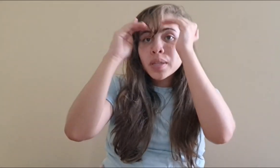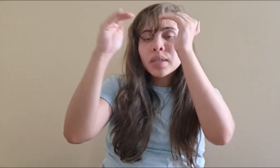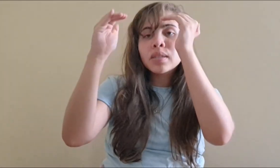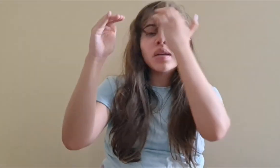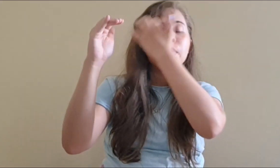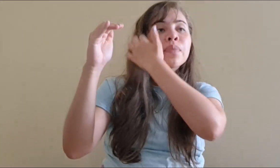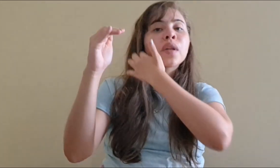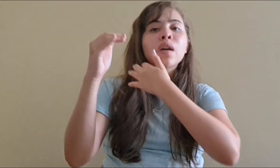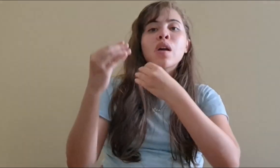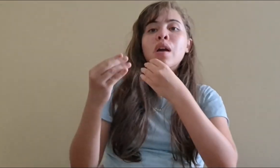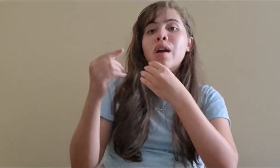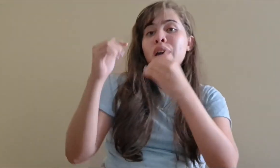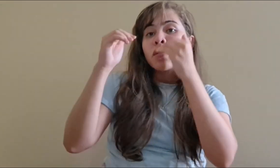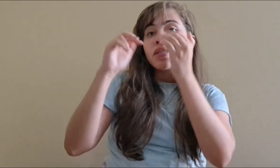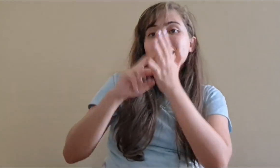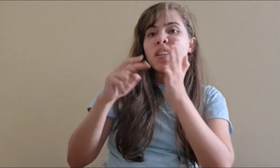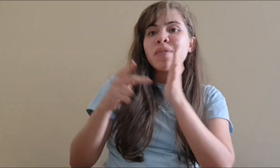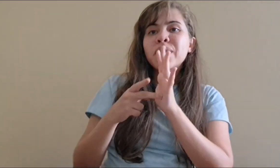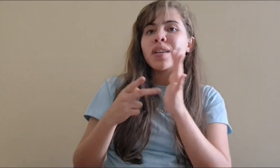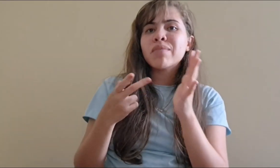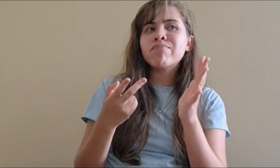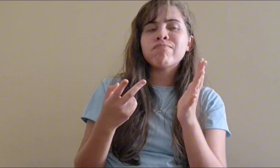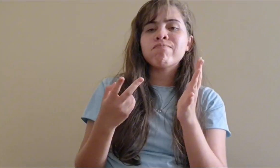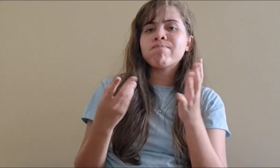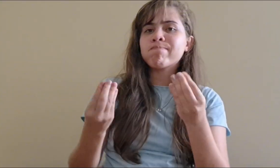Sobre a obediência,